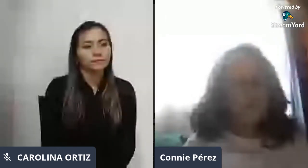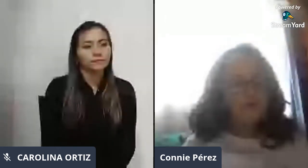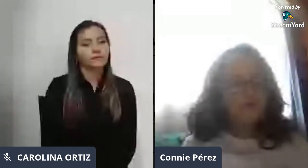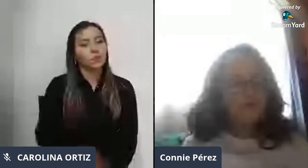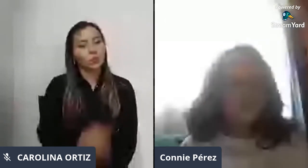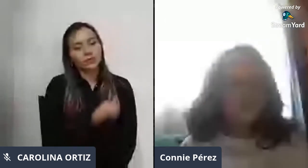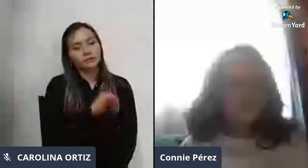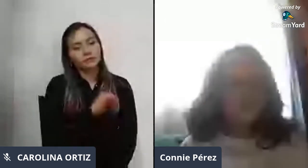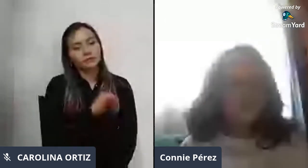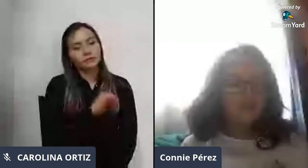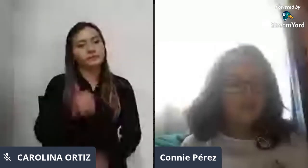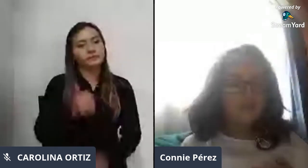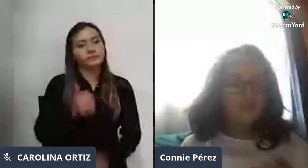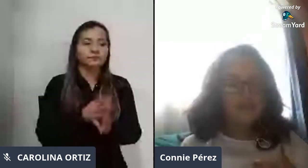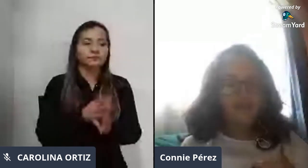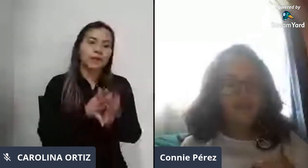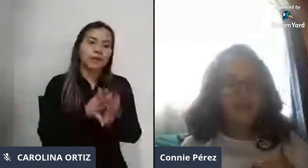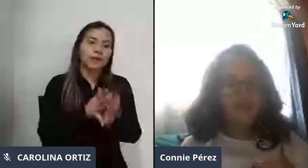Otra cuestión también